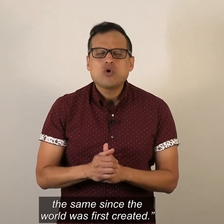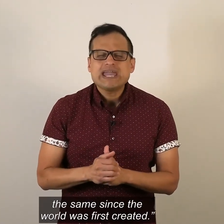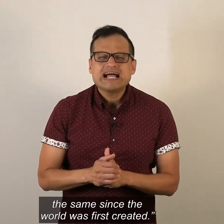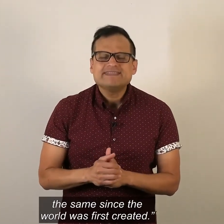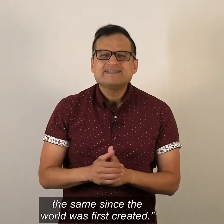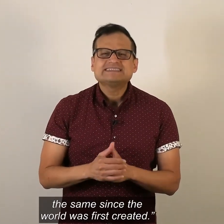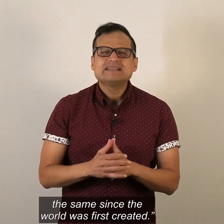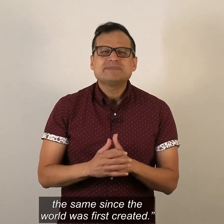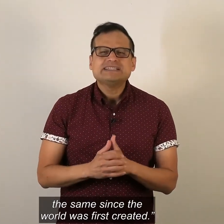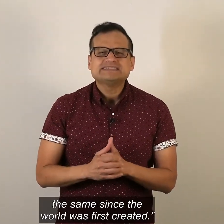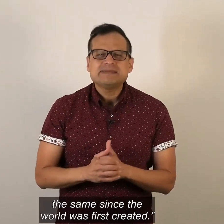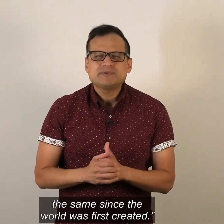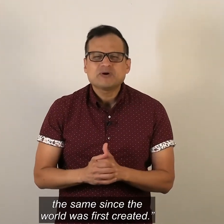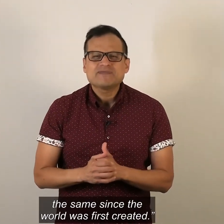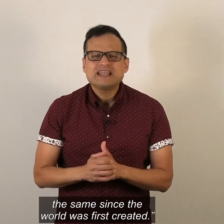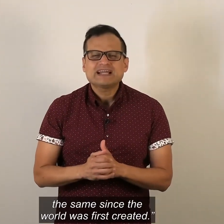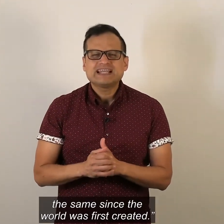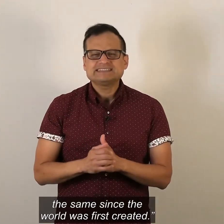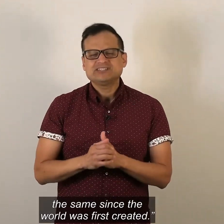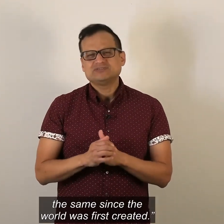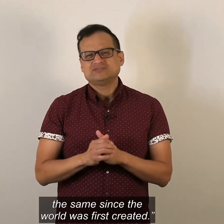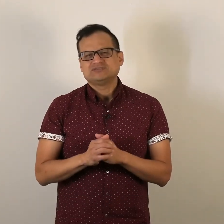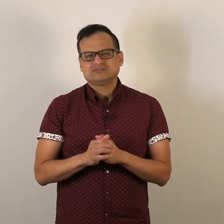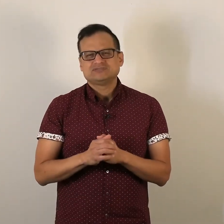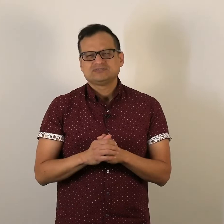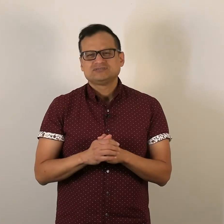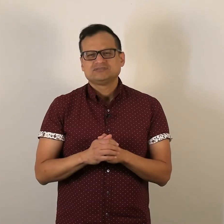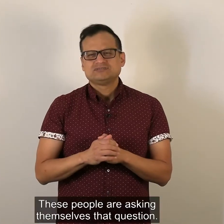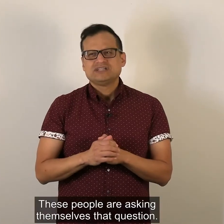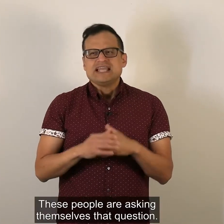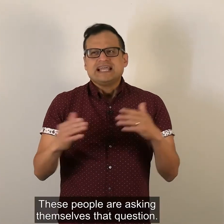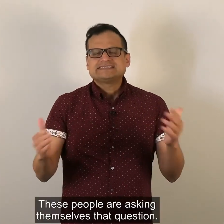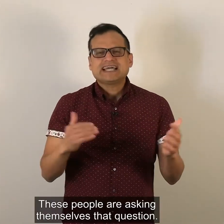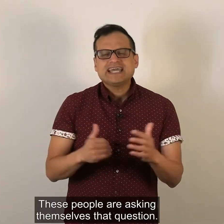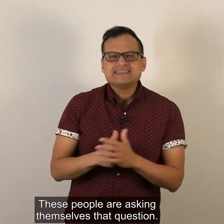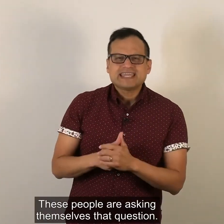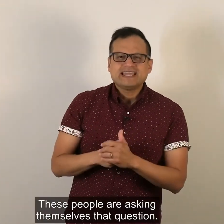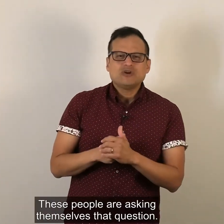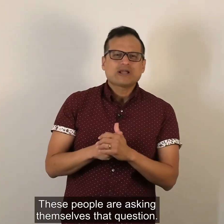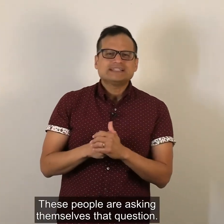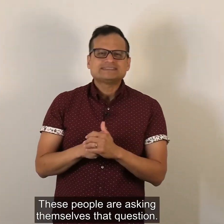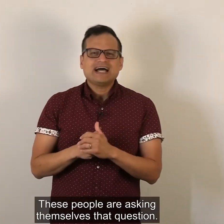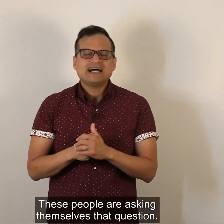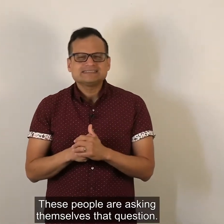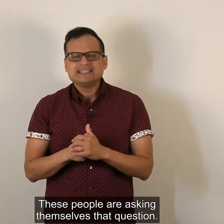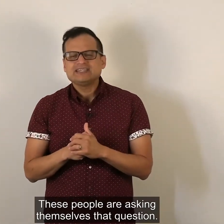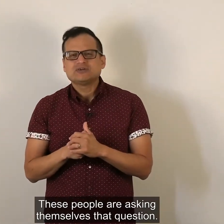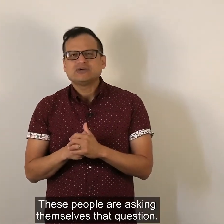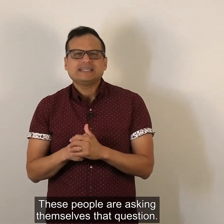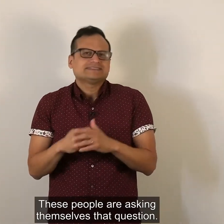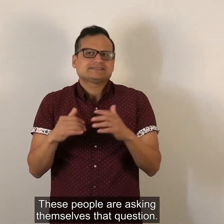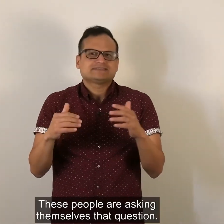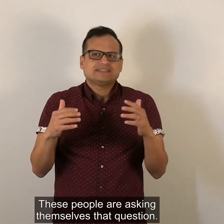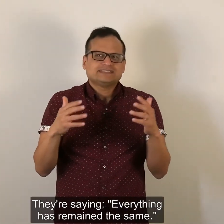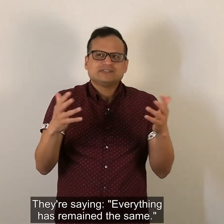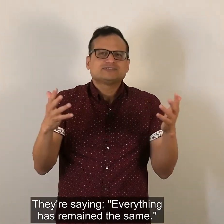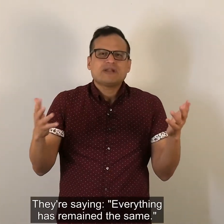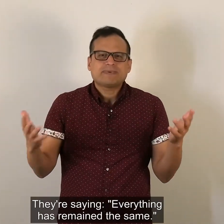eran desde el principio de la creación. Esta gente lo que está haciendo es haciéndose una